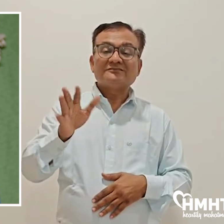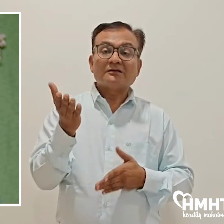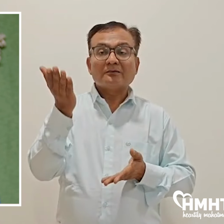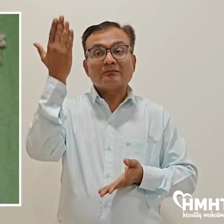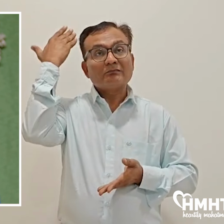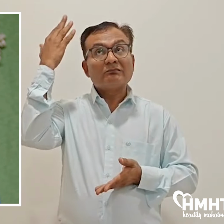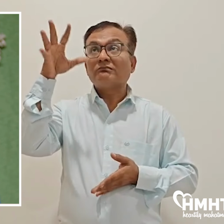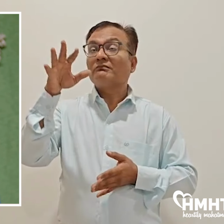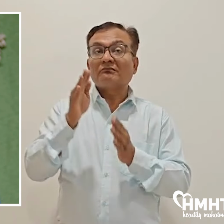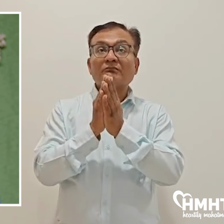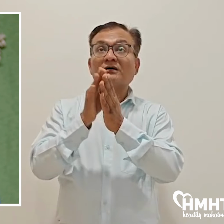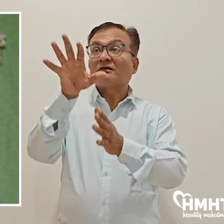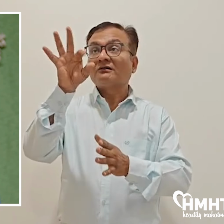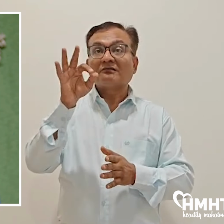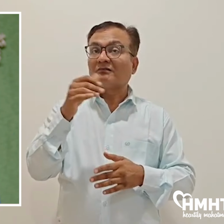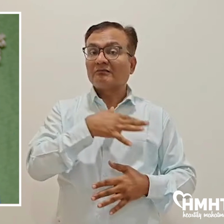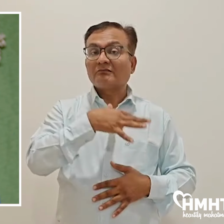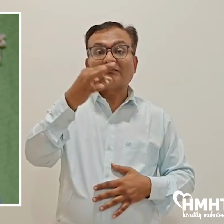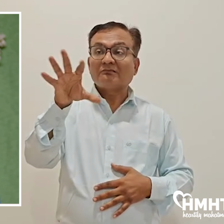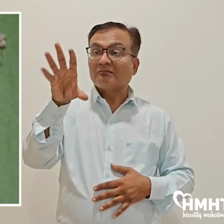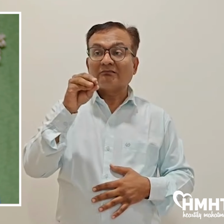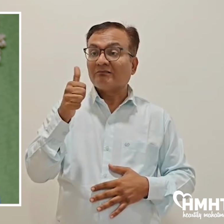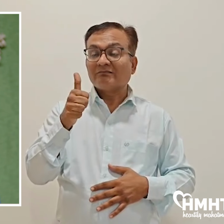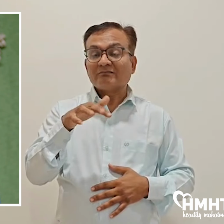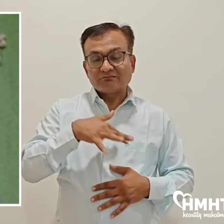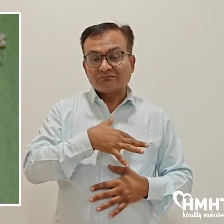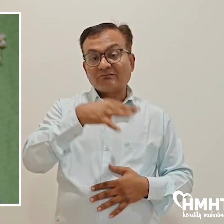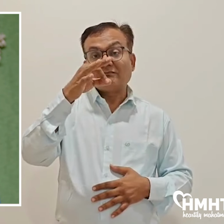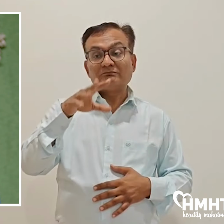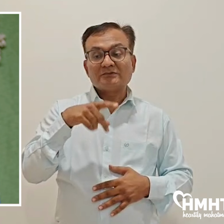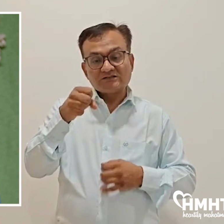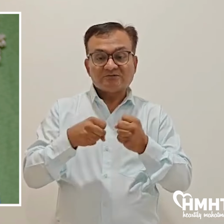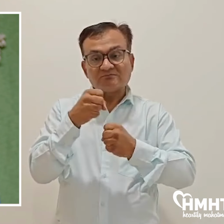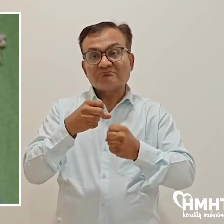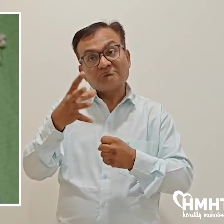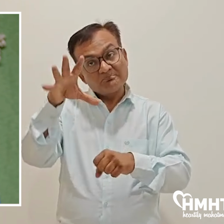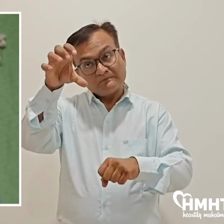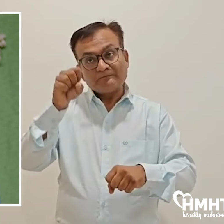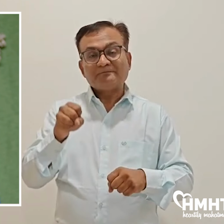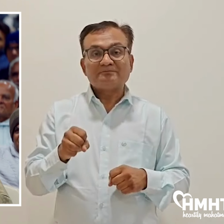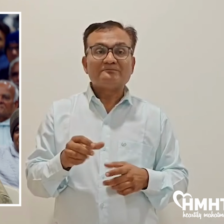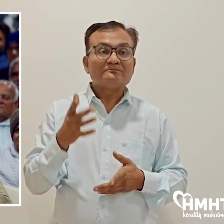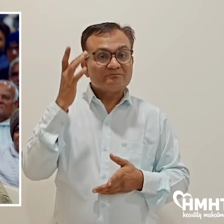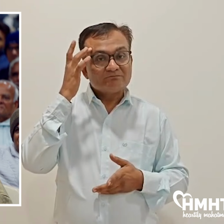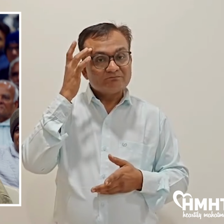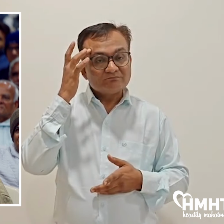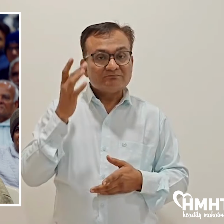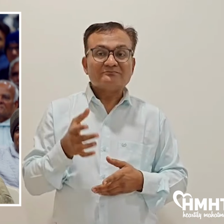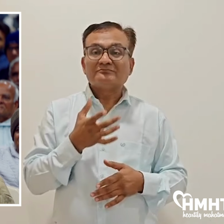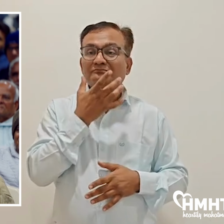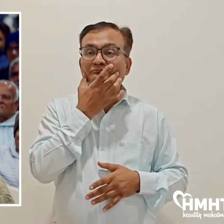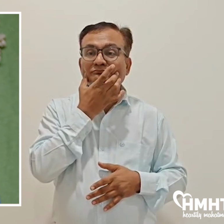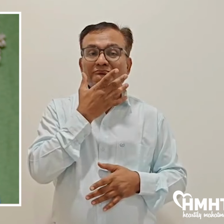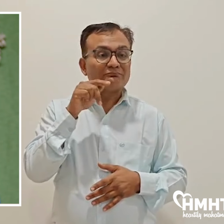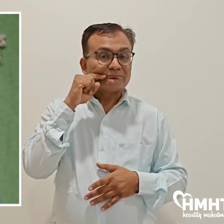છો, એને માટે શું કામ દોડધામ કરીએ? જે કોઈ અવતારમાં નથી મળ્યું એવું મળે એની પાછળ ના દોડધામ કરીએ.